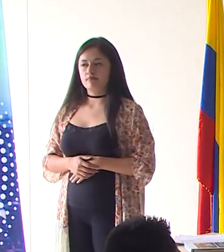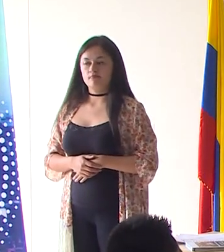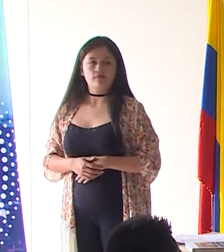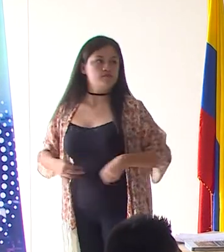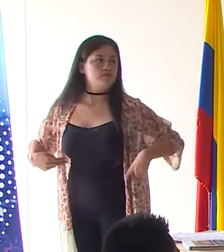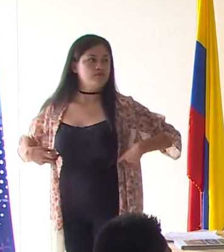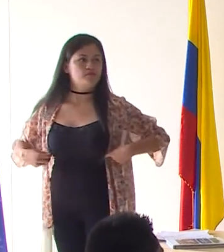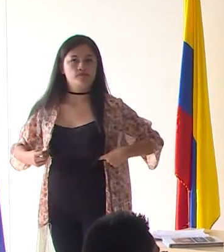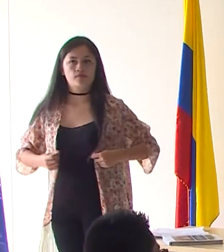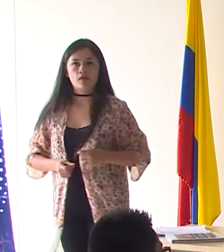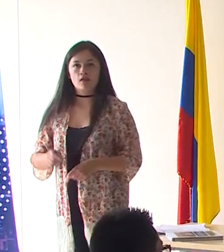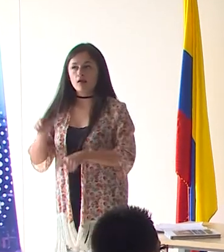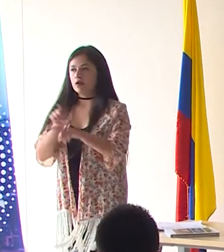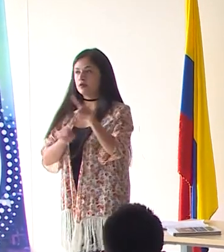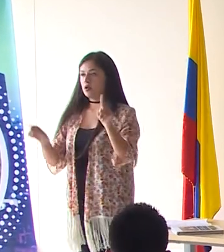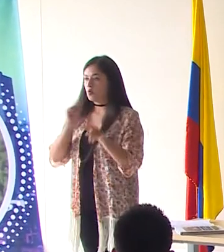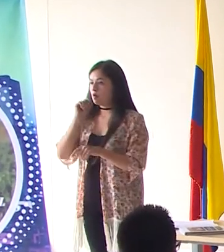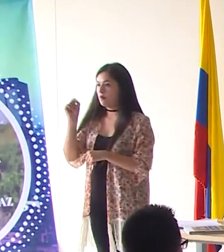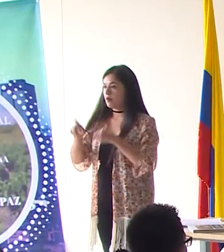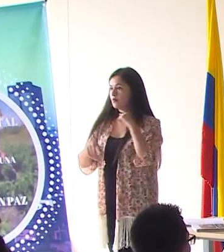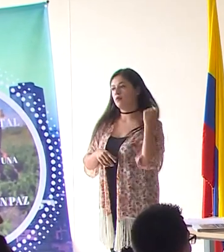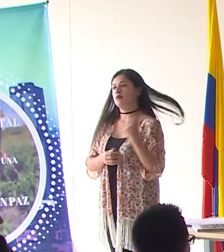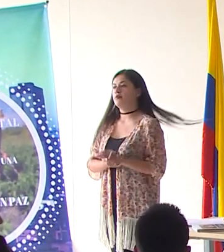bueno alguna fruta